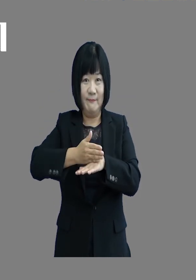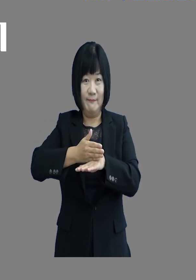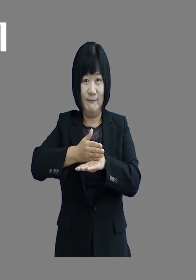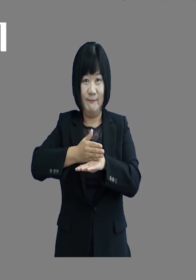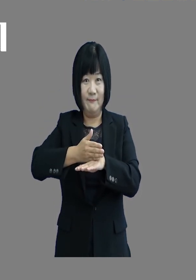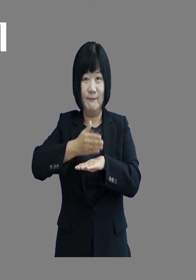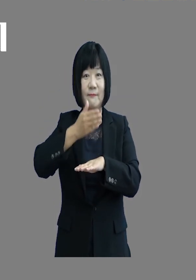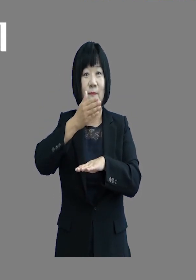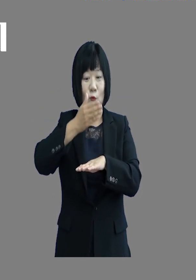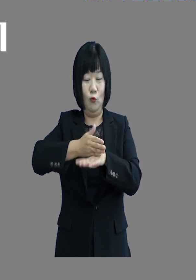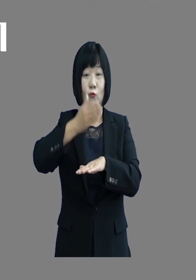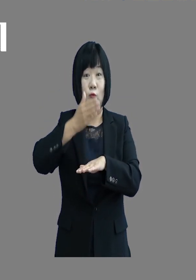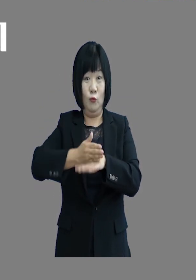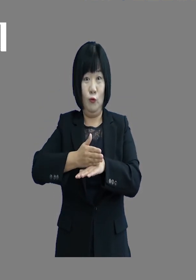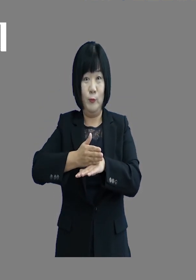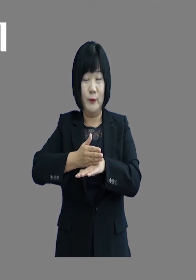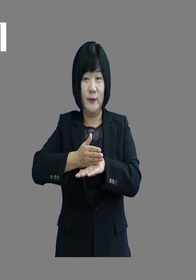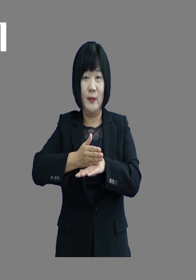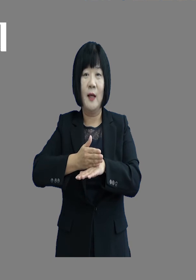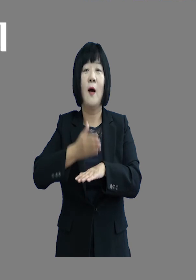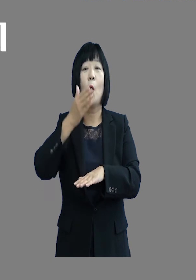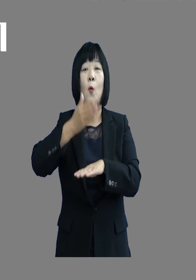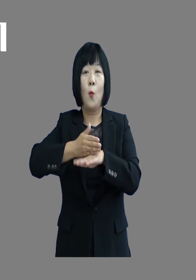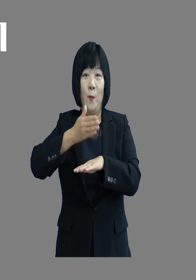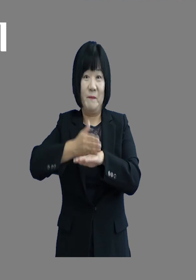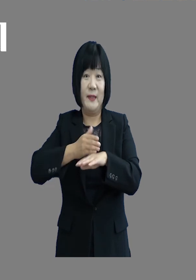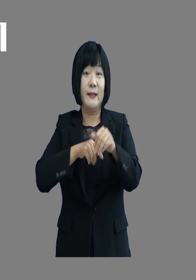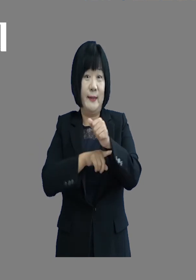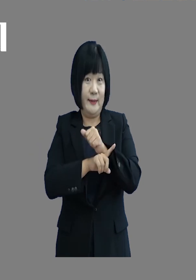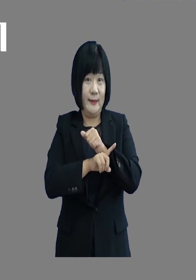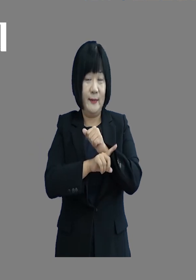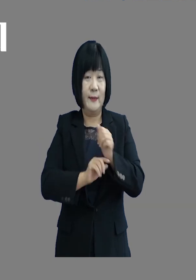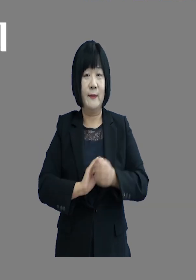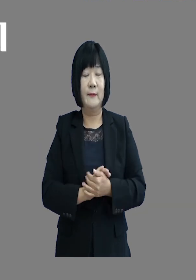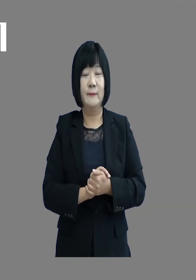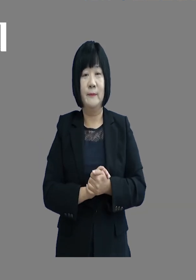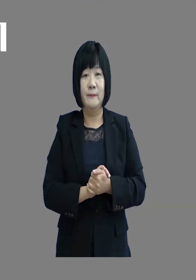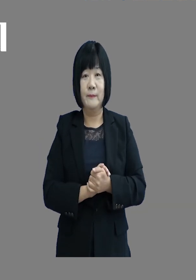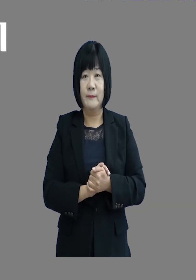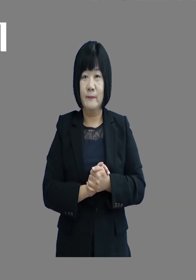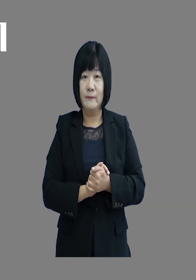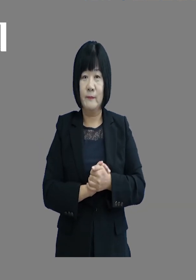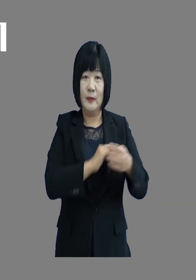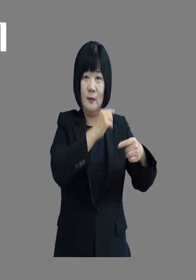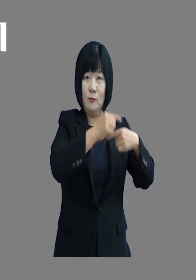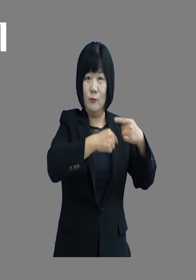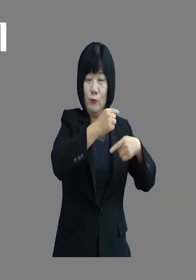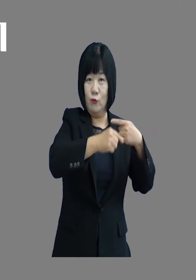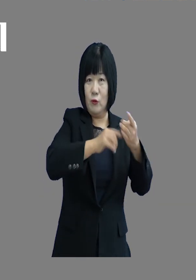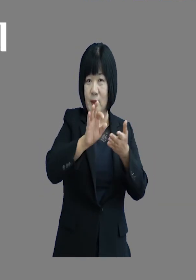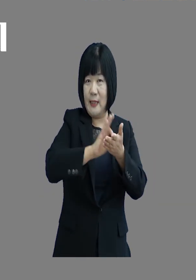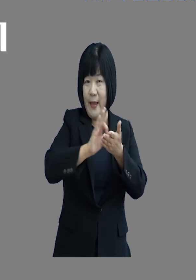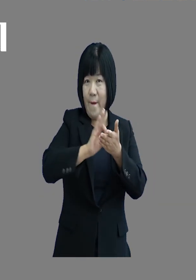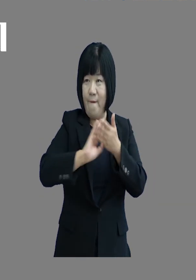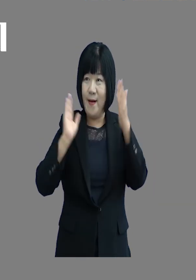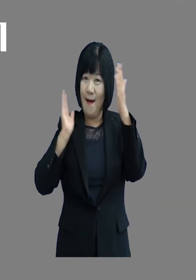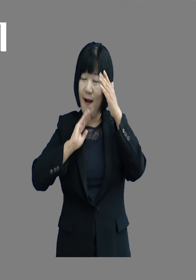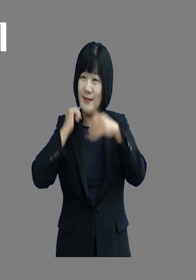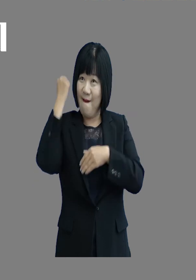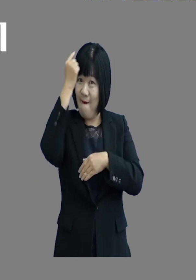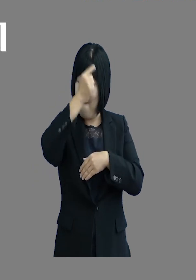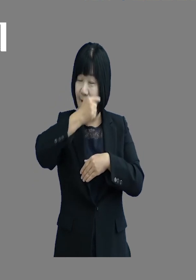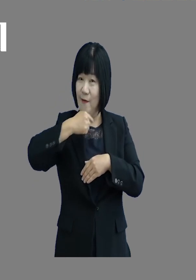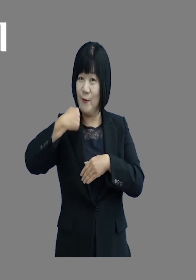왼손등을 2번 두드리네요. 고맙다는 뜻입니다. 고맙다. 수어를 쓰고 있는 아이들의 얼굴에